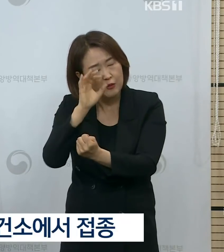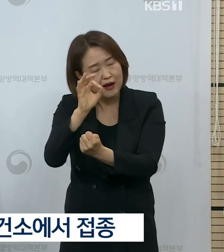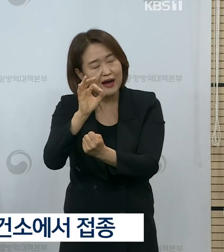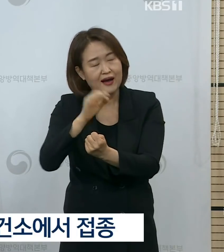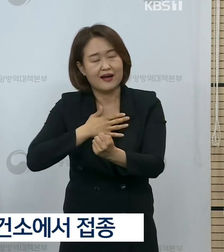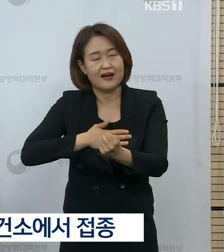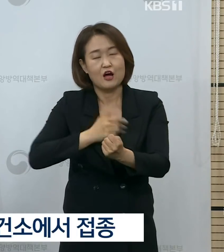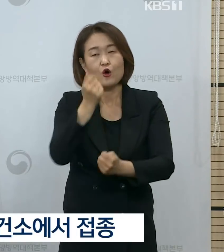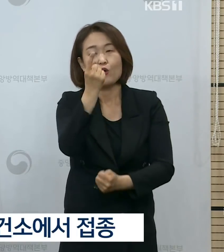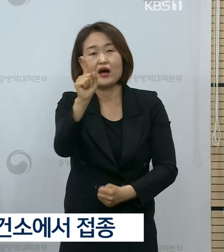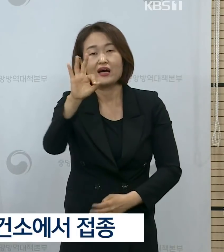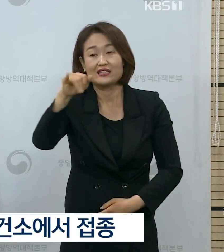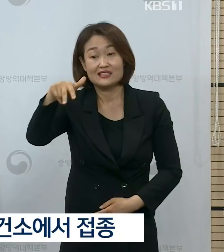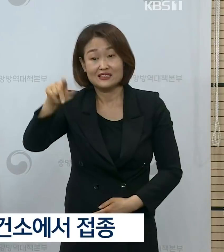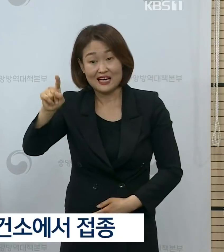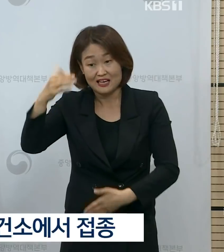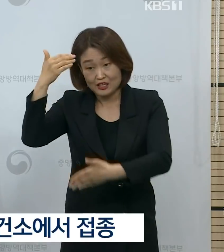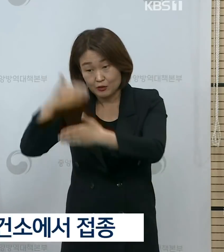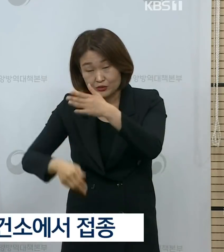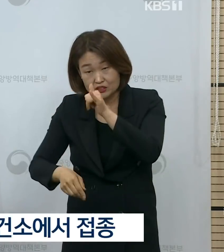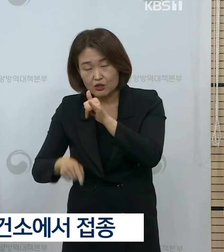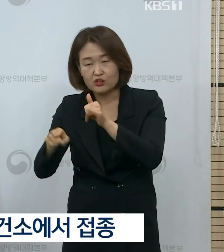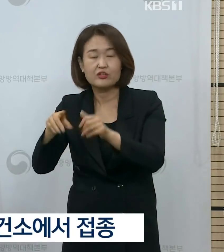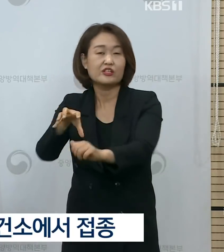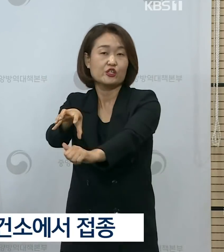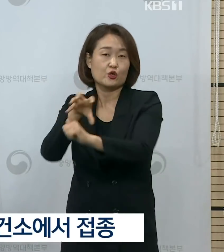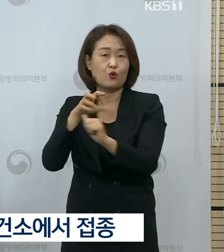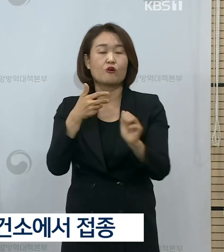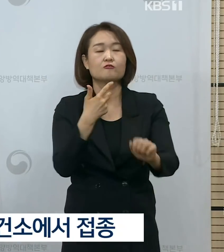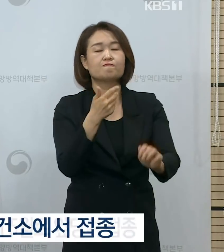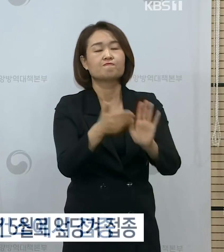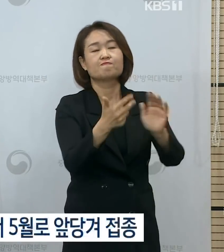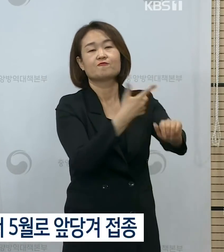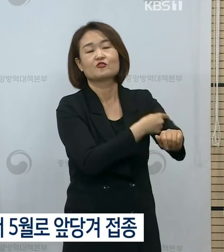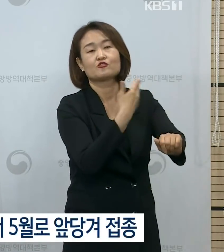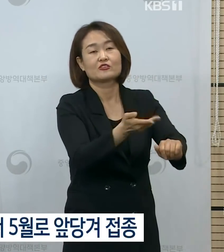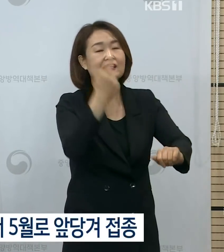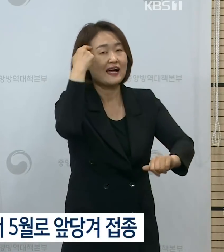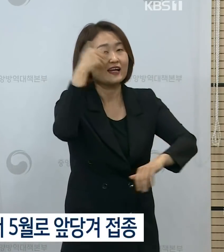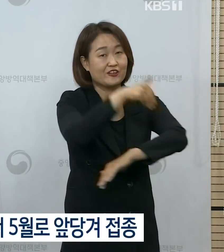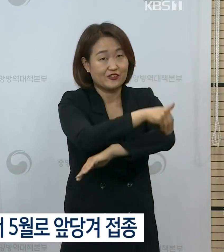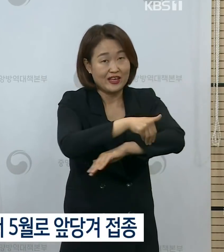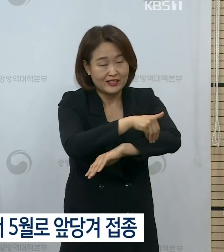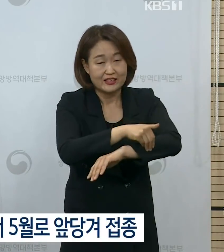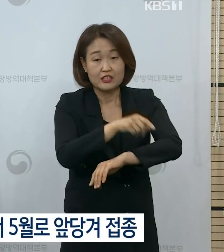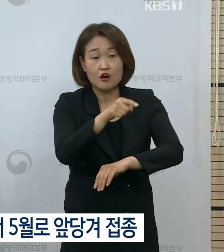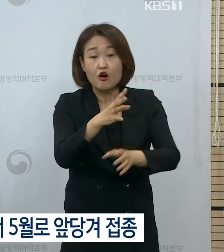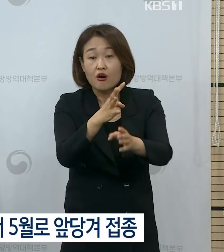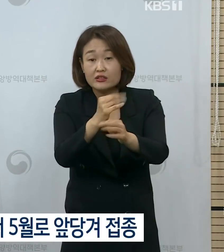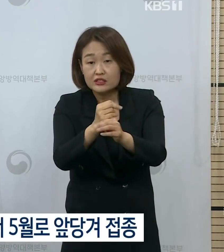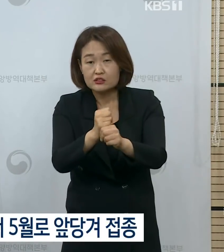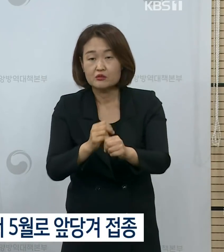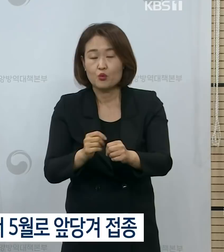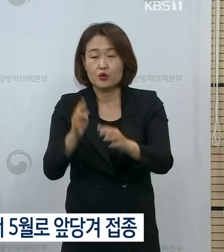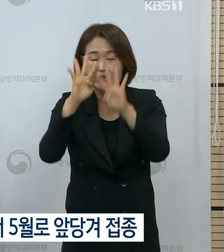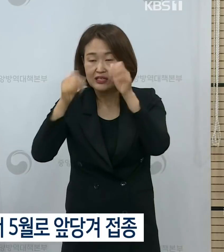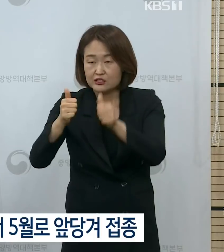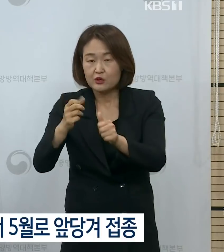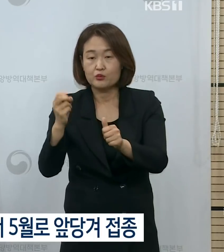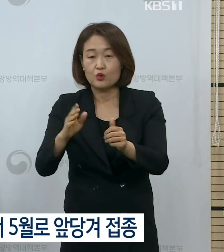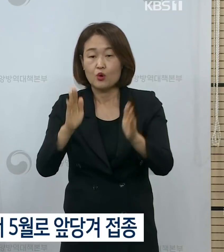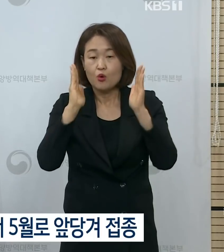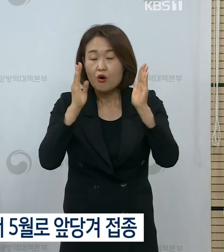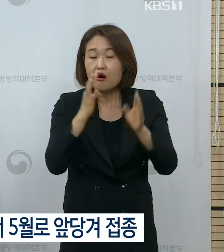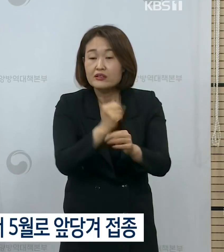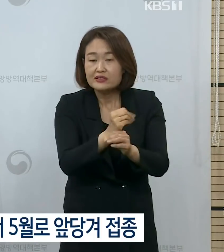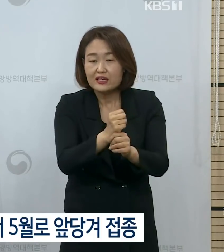물량을 활용하여 접종을 할 예정이며 접종 시기는 학사 일정과 백신 수급 일정 등을 고려하여